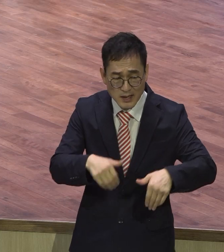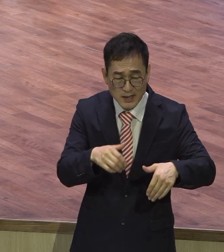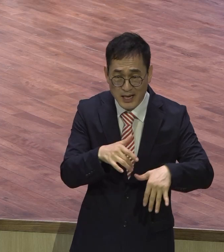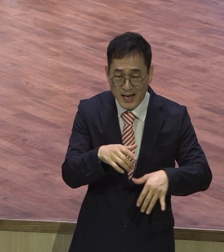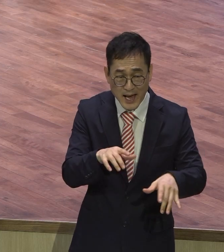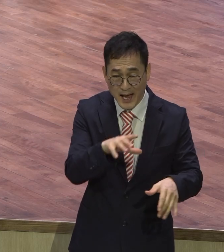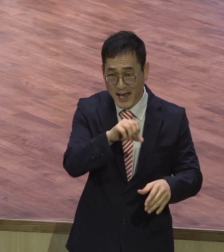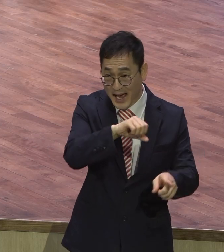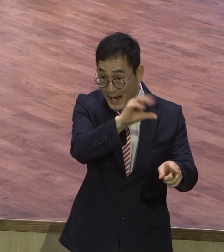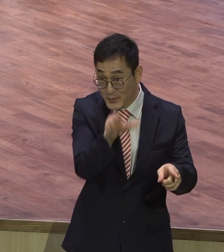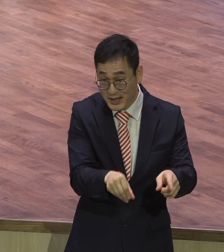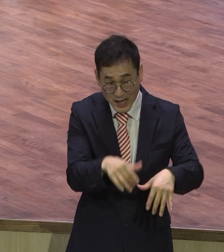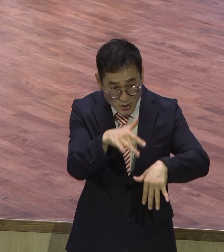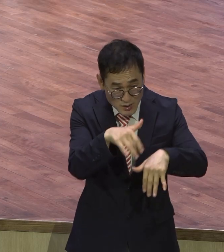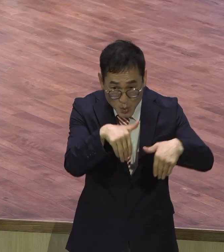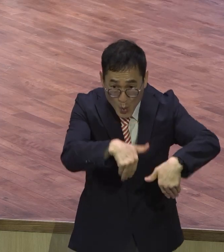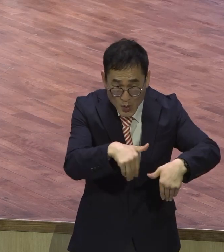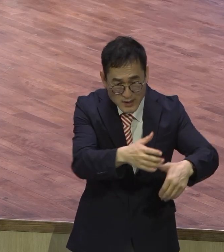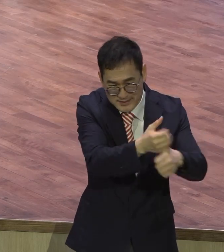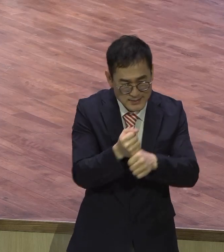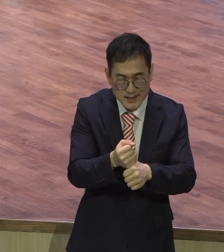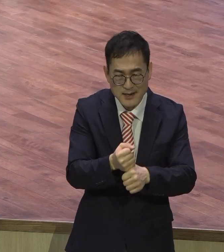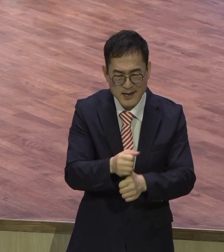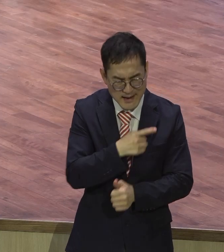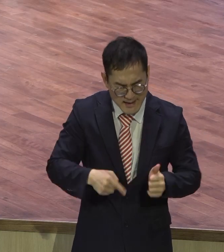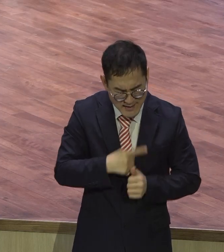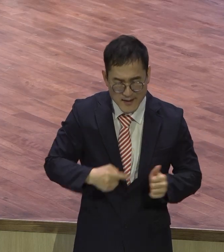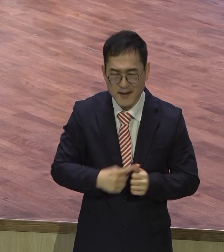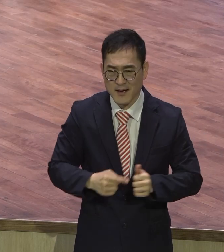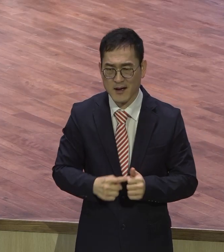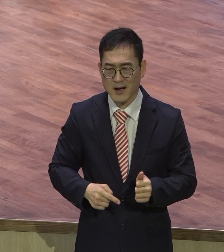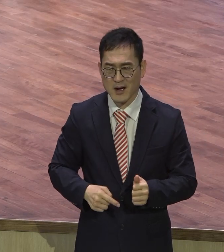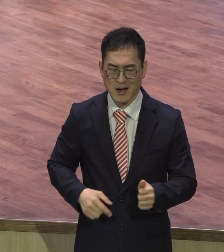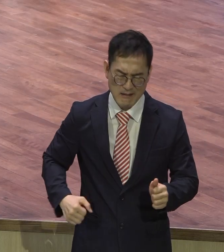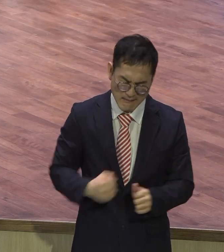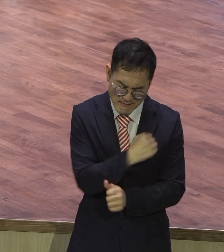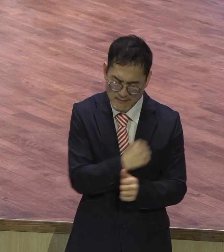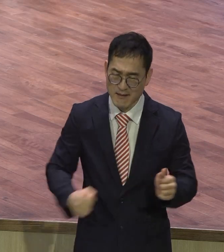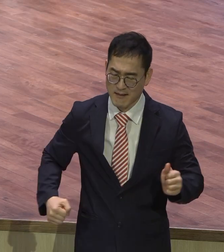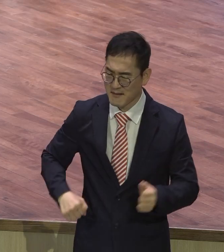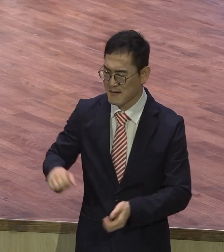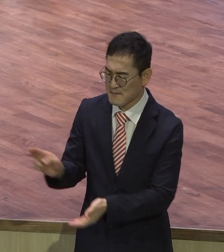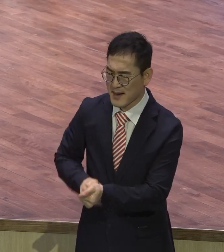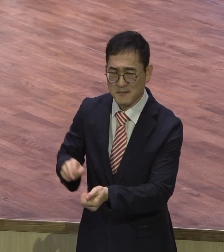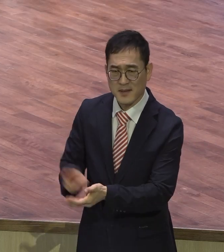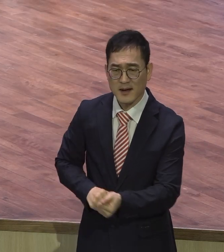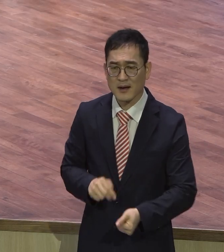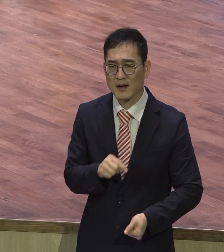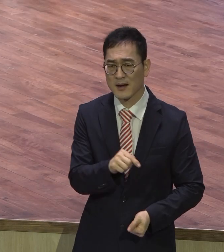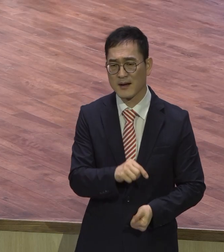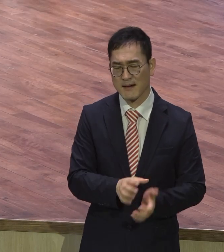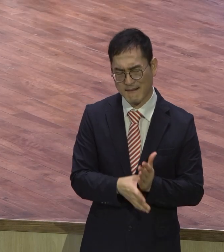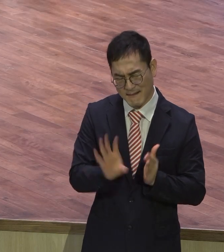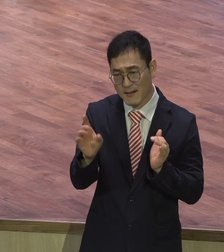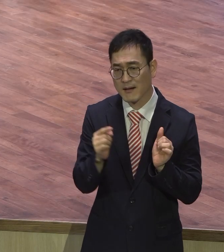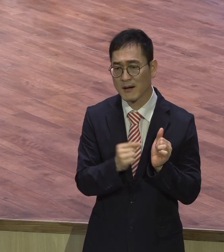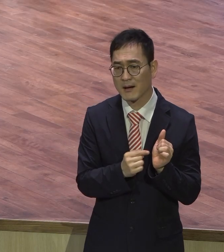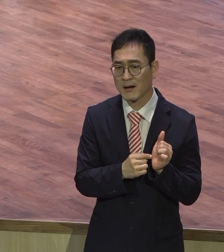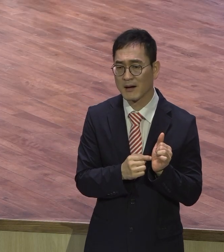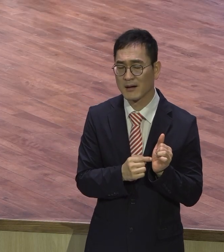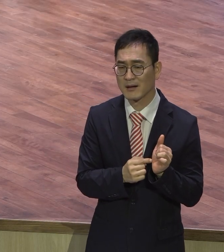정도면 죽이고 오만 때만 다 했을 거 아니에요 나 같은 죄인 살리신 주원의 놀라